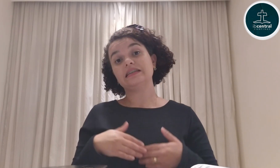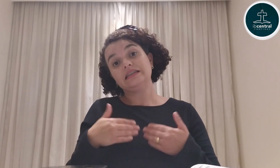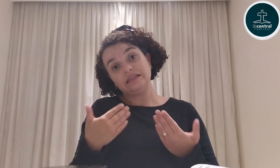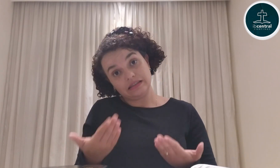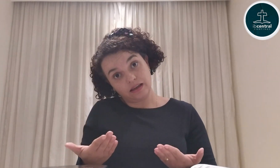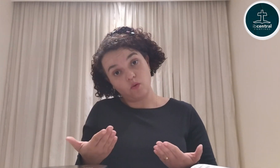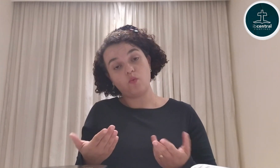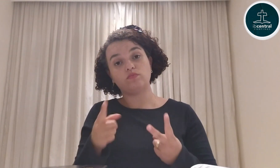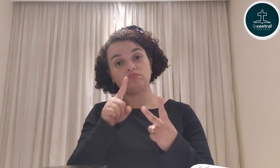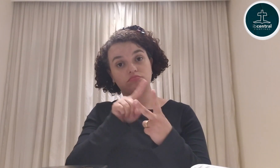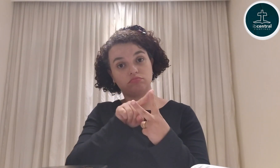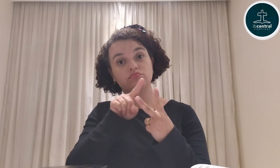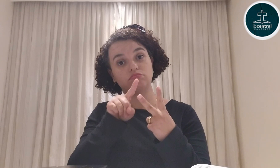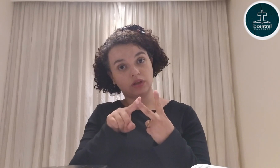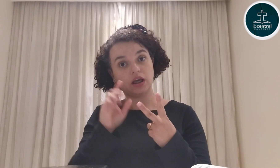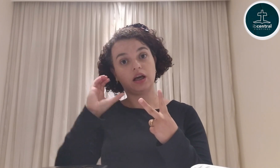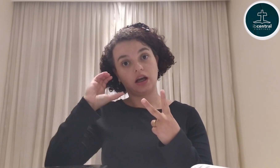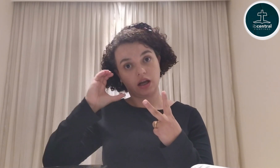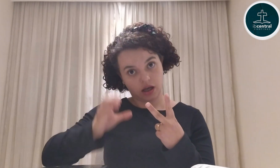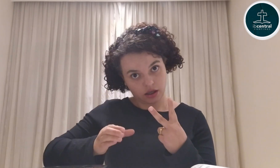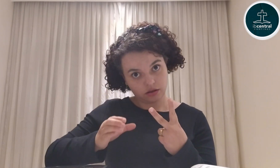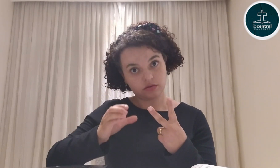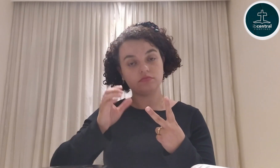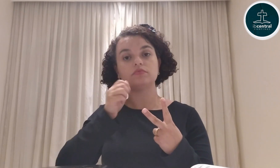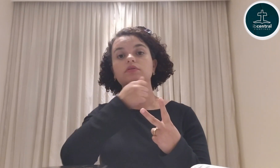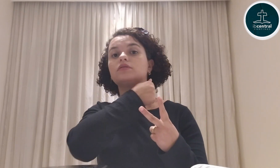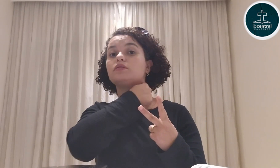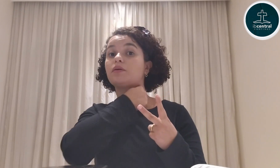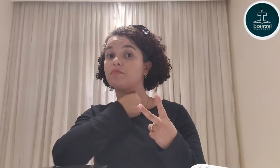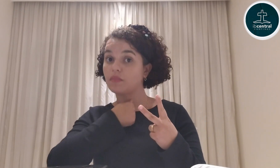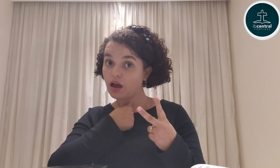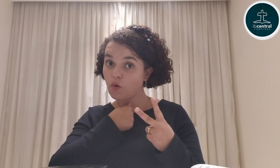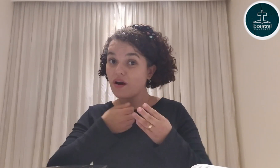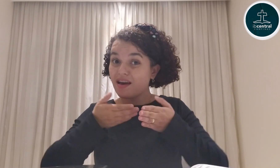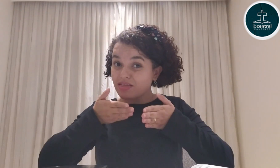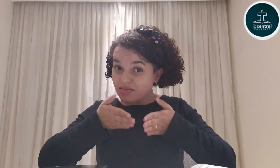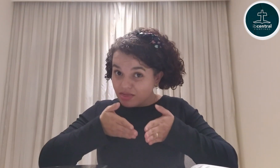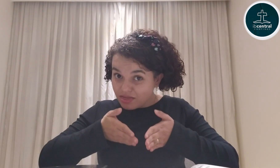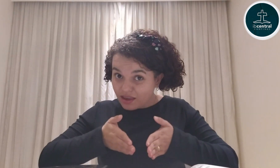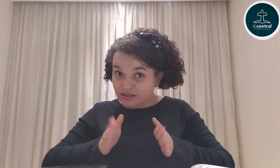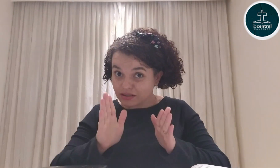E então, por conta disso, Caim e Abel já